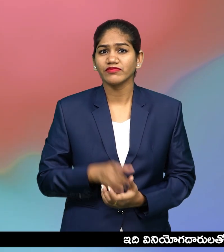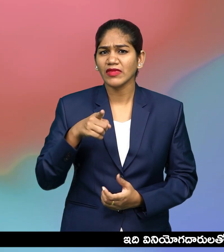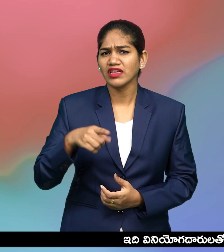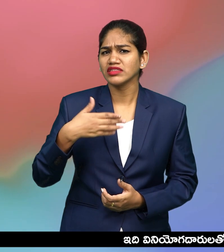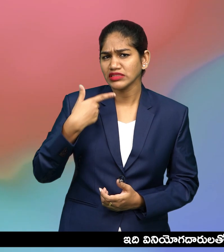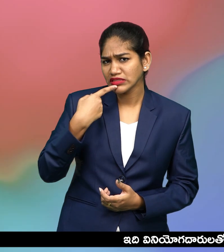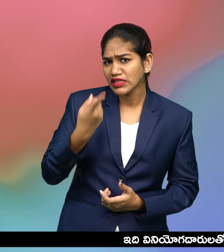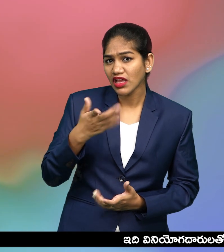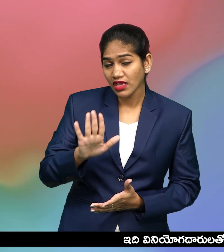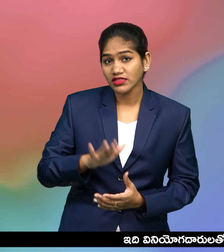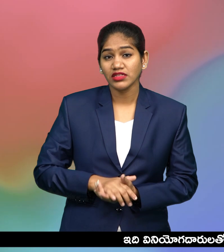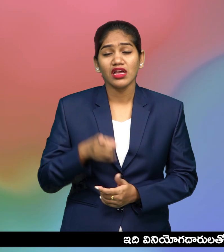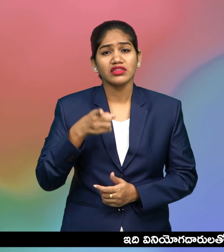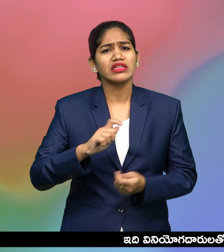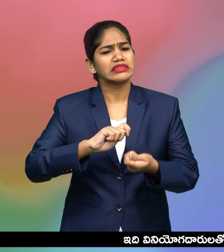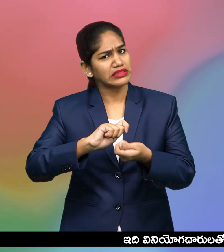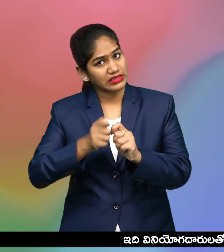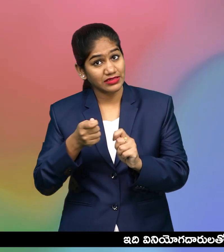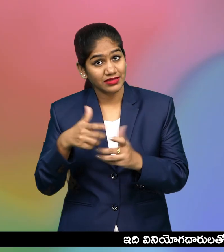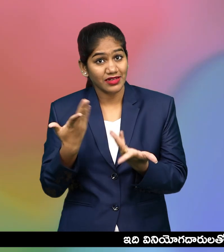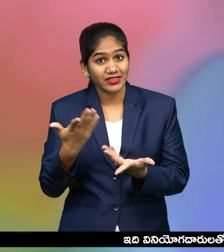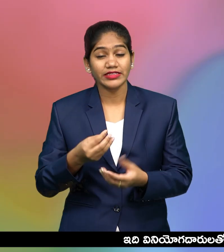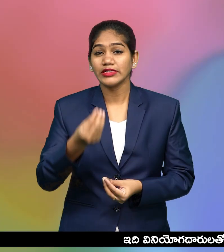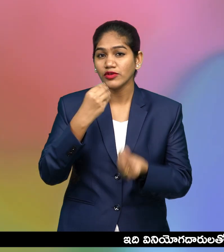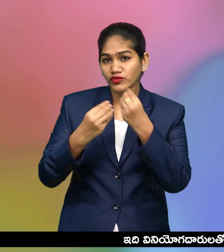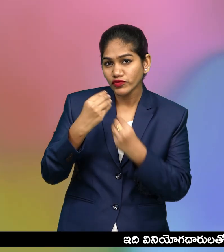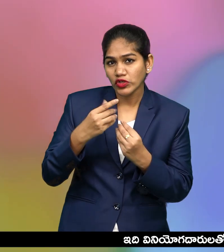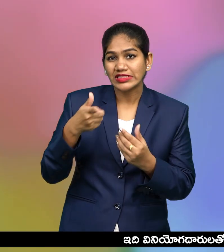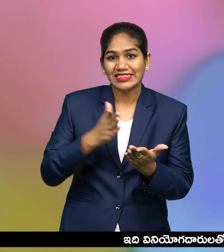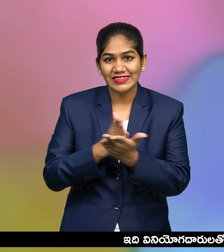ఇది వినియోగదారులతో పాటు ఉత్పత్తిదారులకు శుభసూచకం.